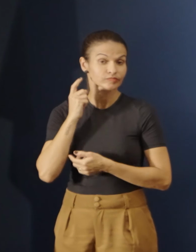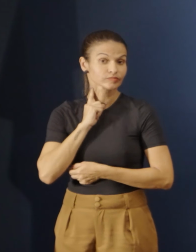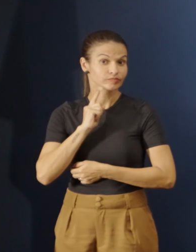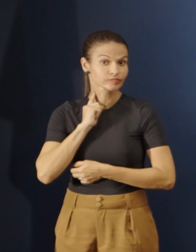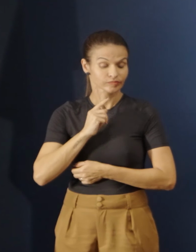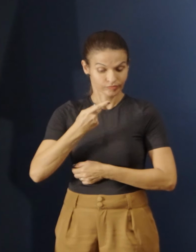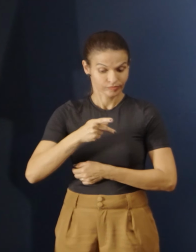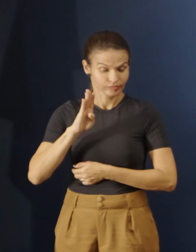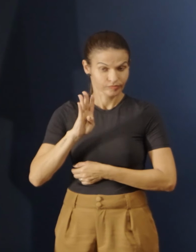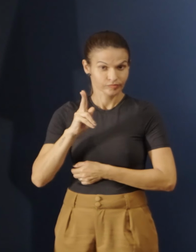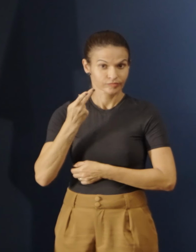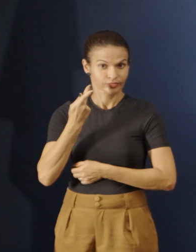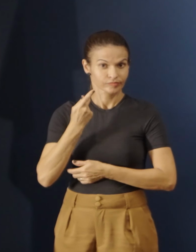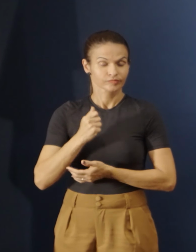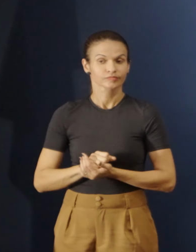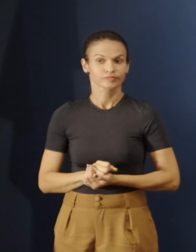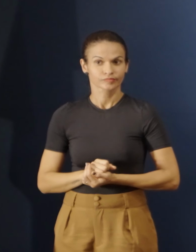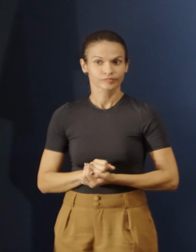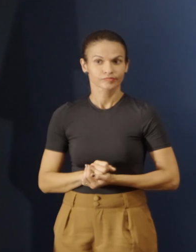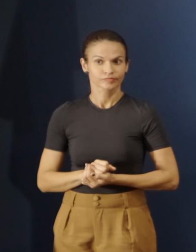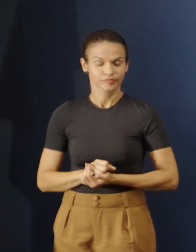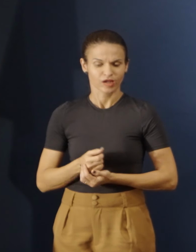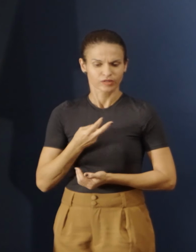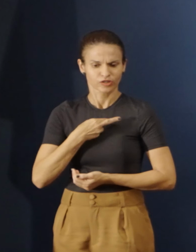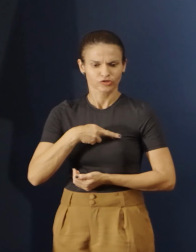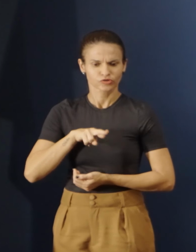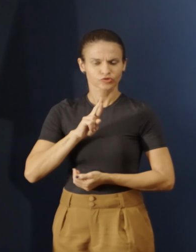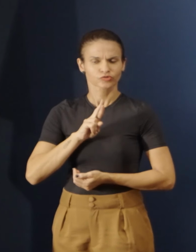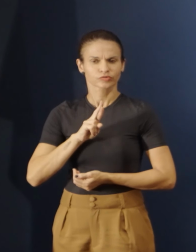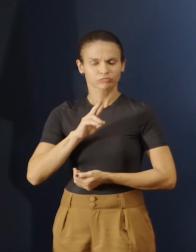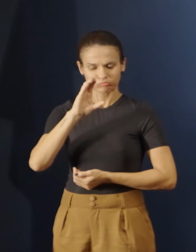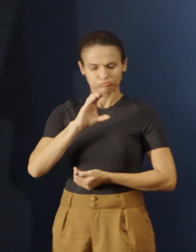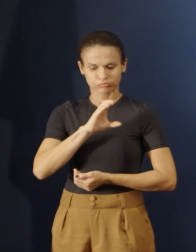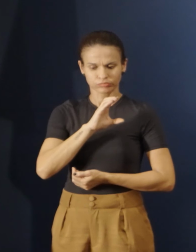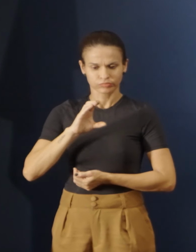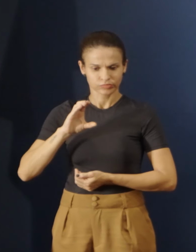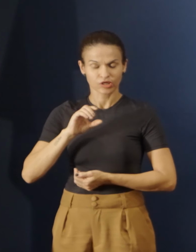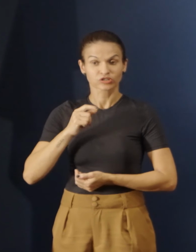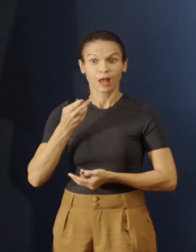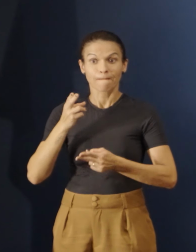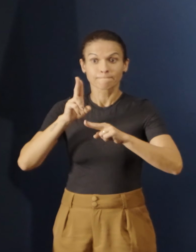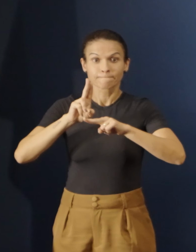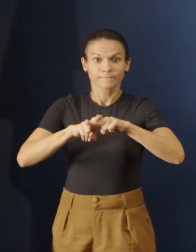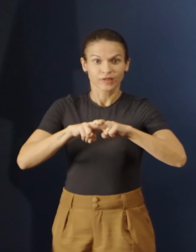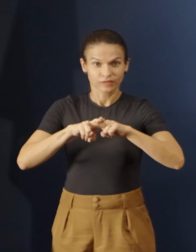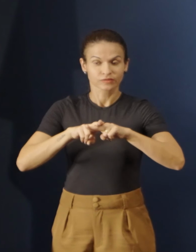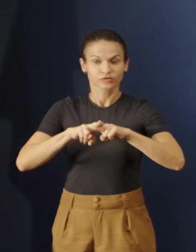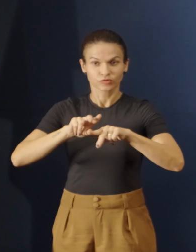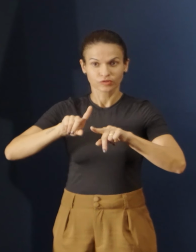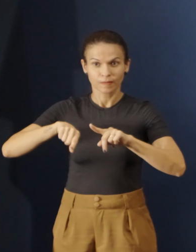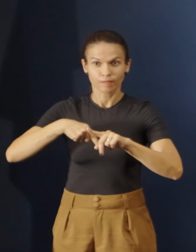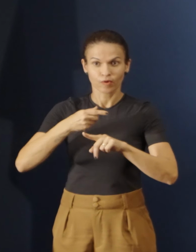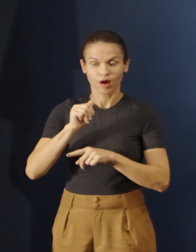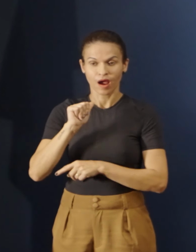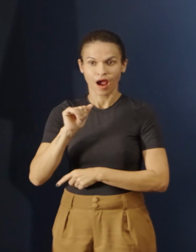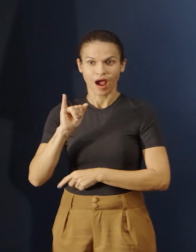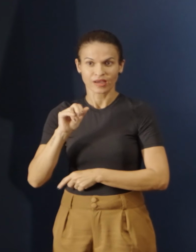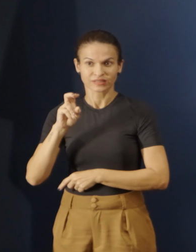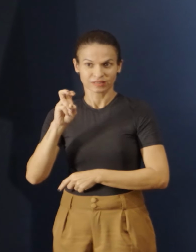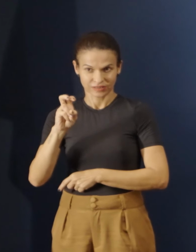aqui de BH, né? É frade dominicano, religioso dominicano. O Frei Beto está preso logo após o AI-5. O